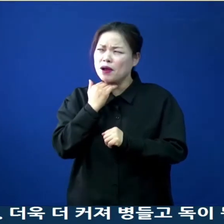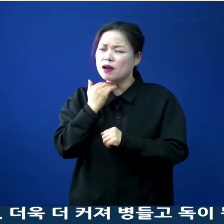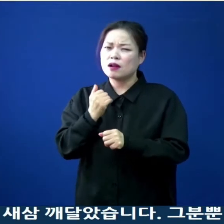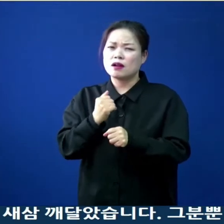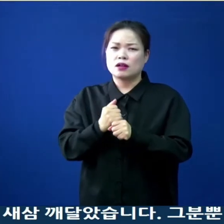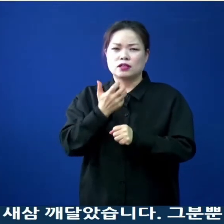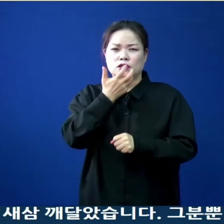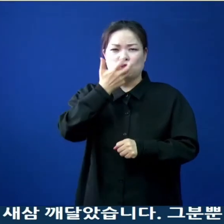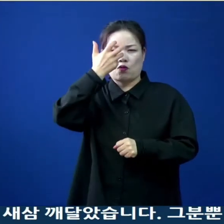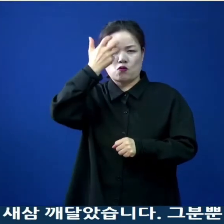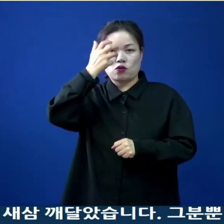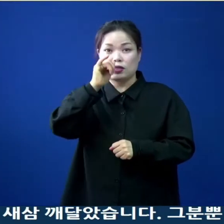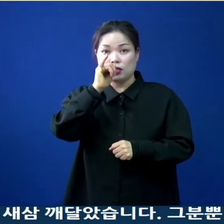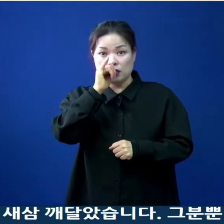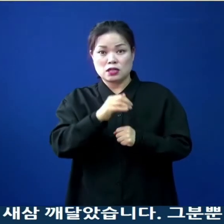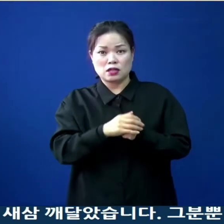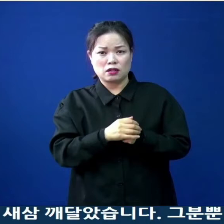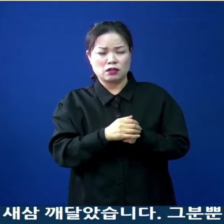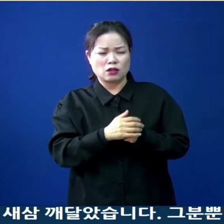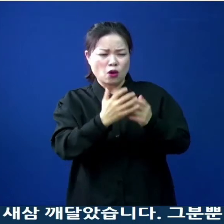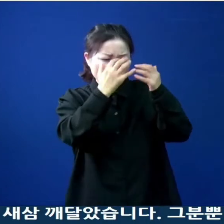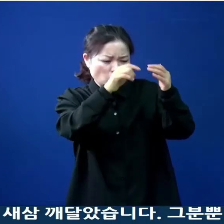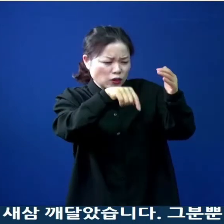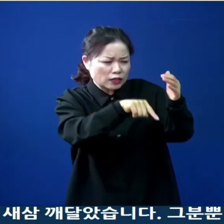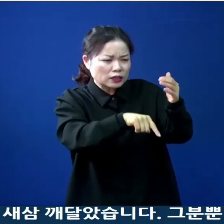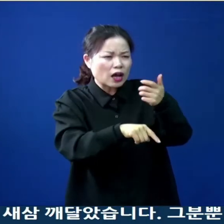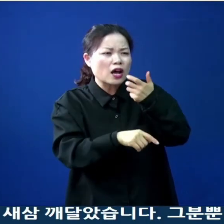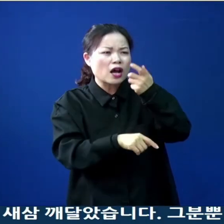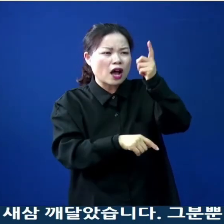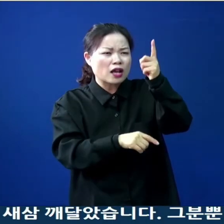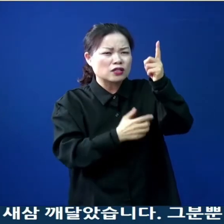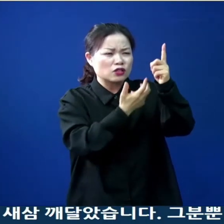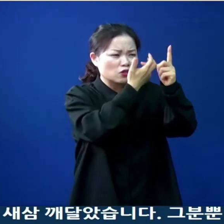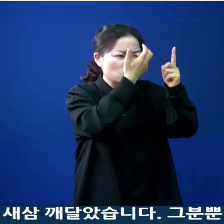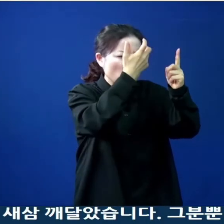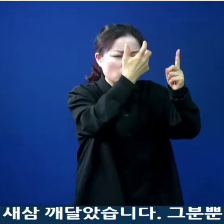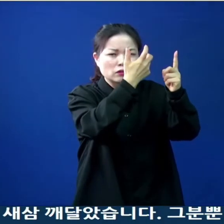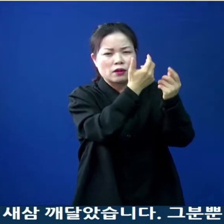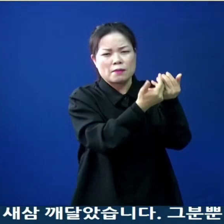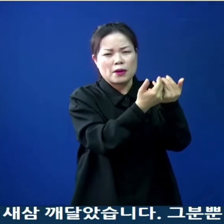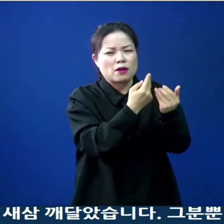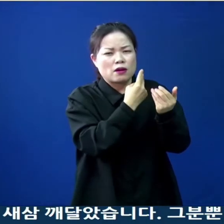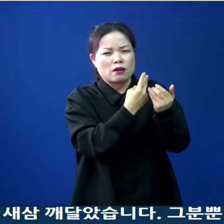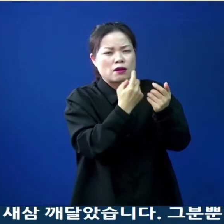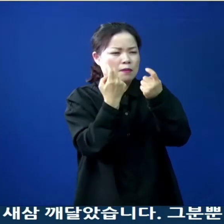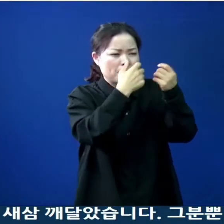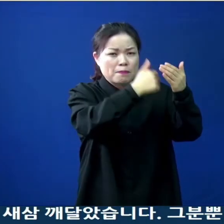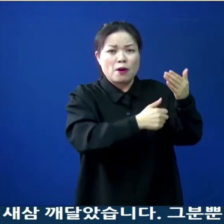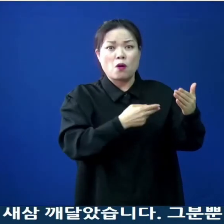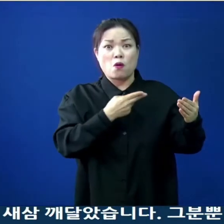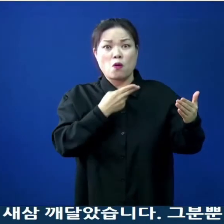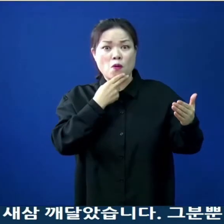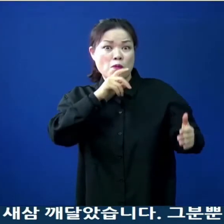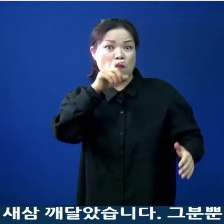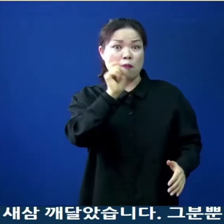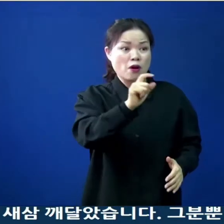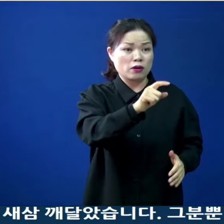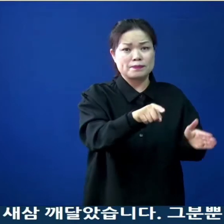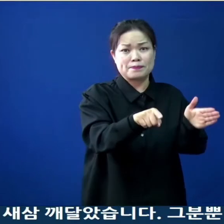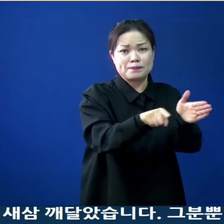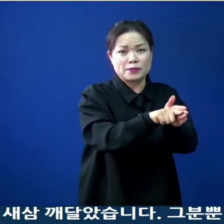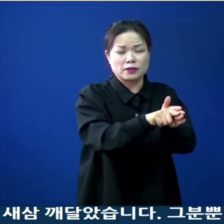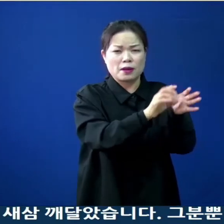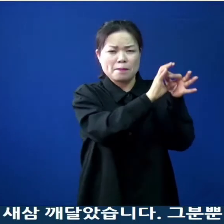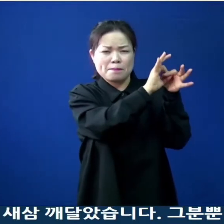영혼에게 있었습니다. 고난 속에 있는 한 영혼이라도 흔들리지 않고 견고히 있어서 그들이 믿음의